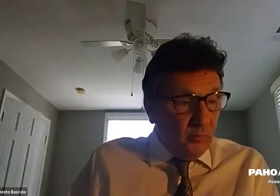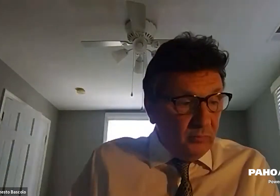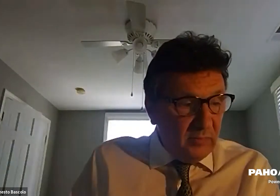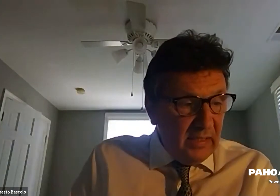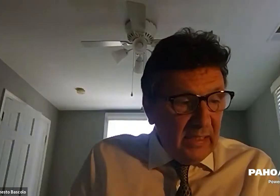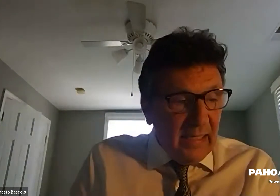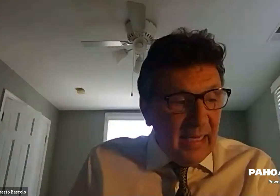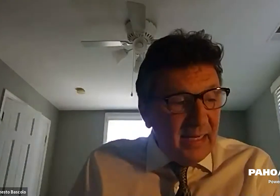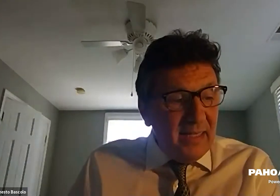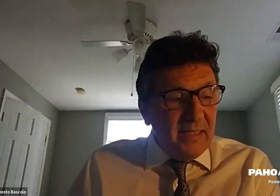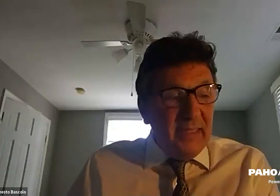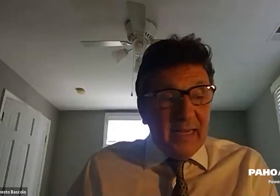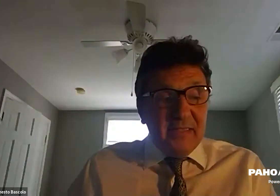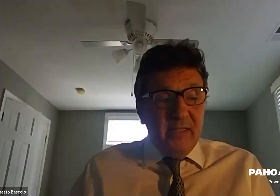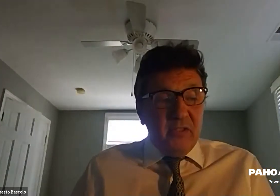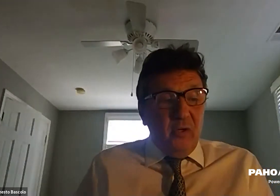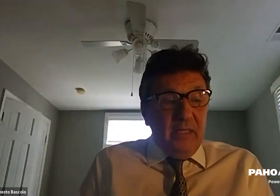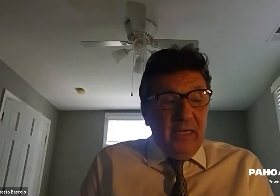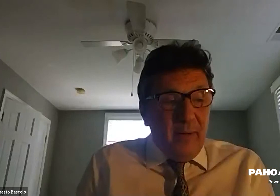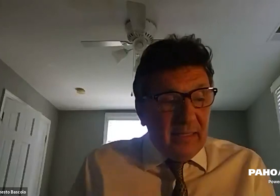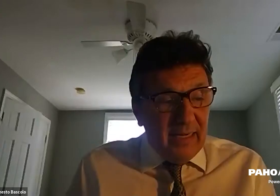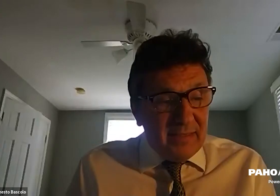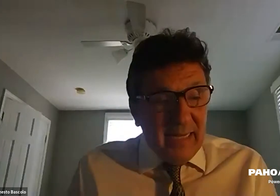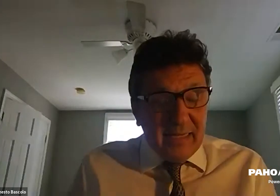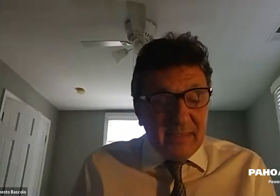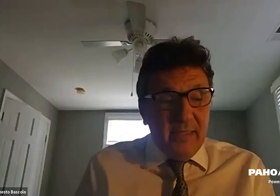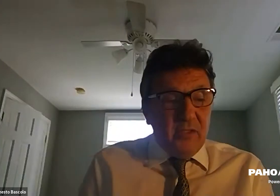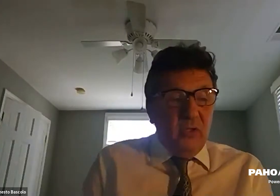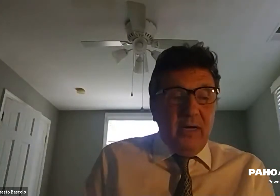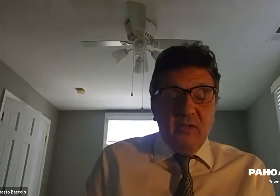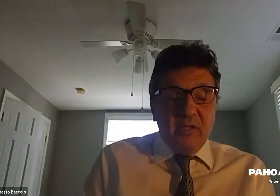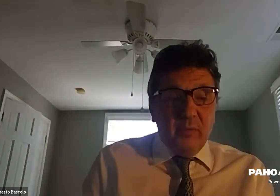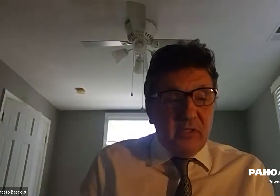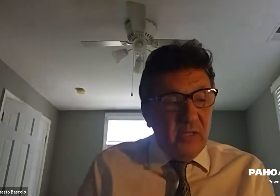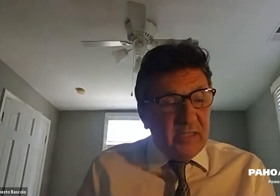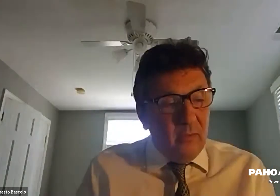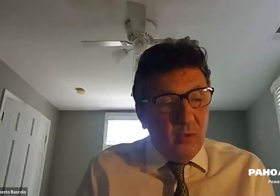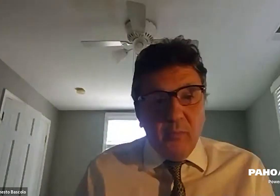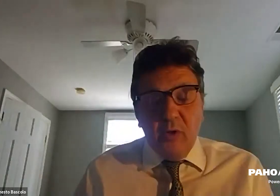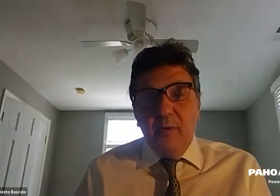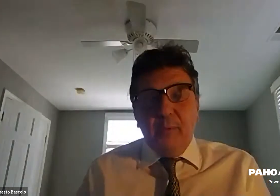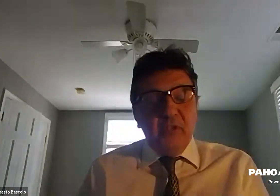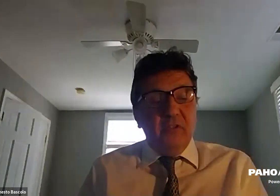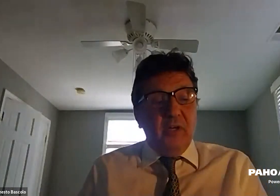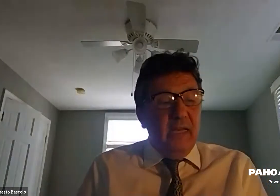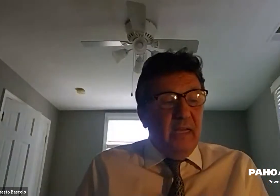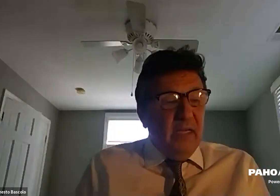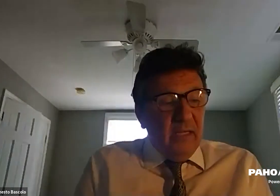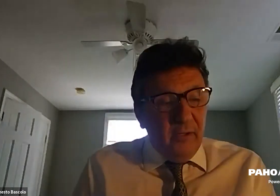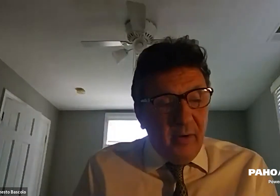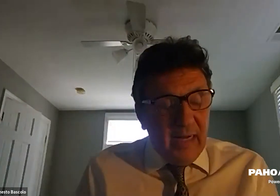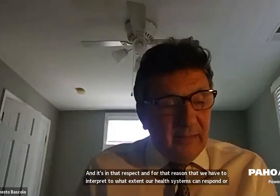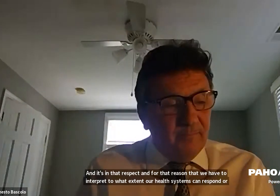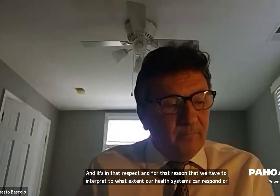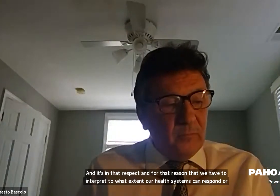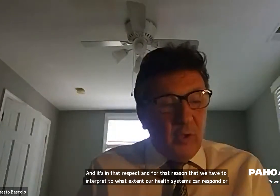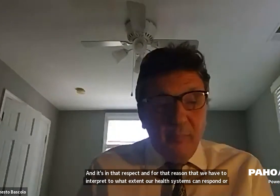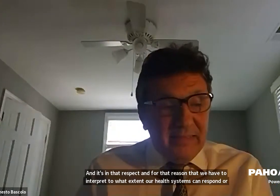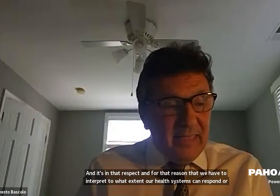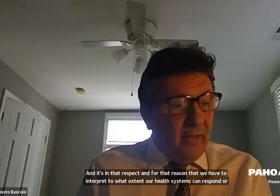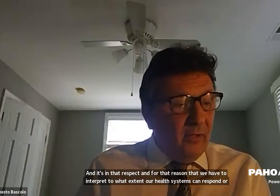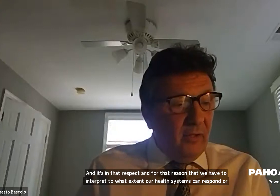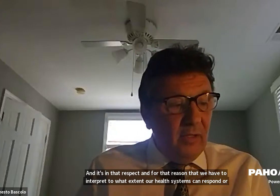Más aún, el análisis de acceso y las barreras al acceso a los servicios de salud, como los expositores nos